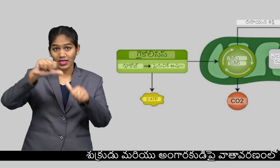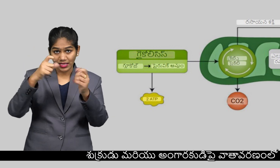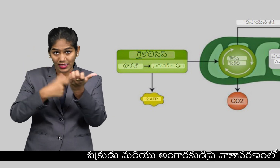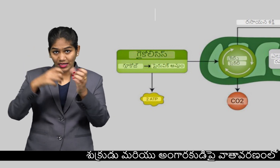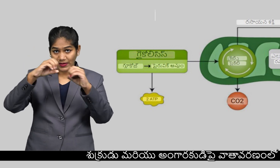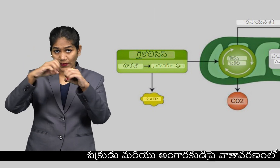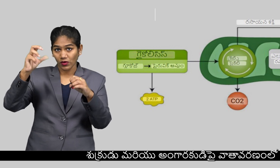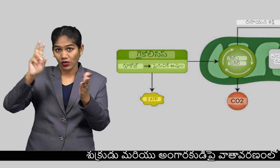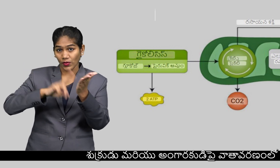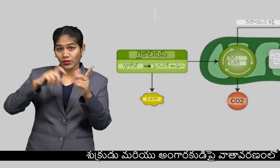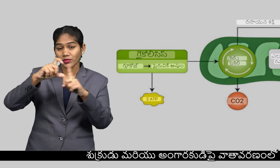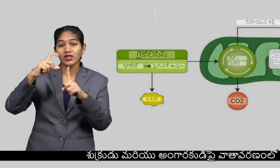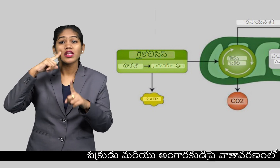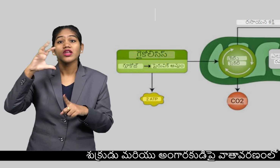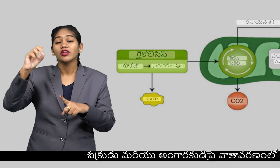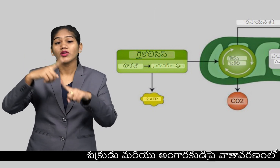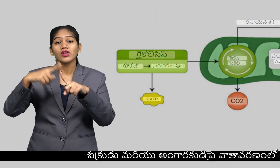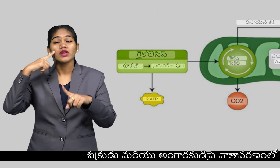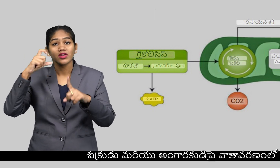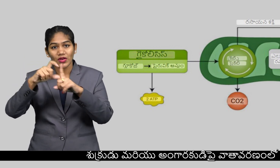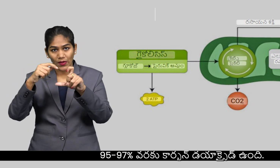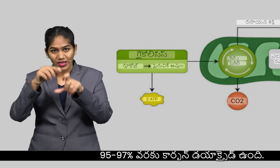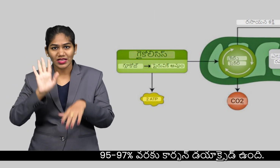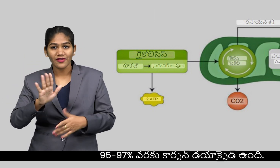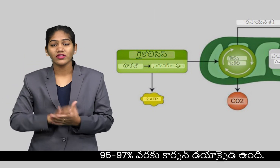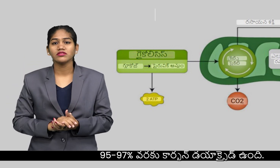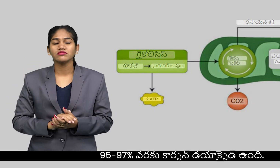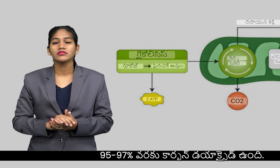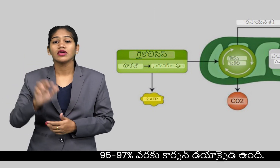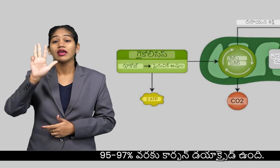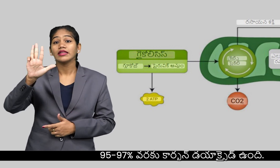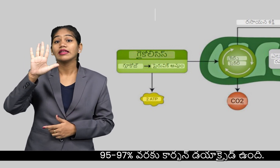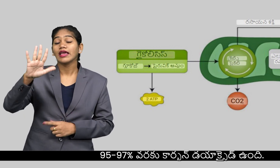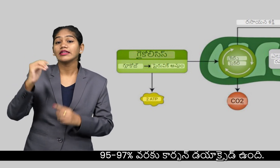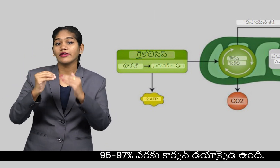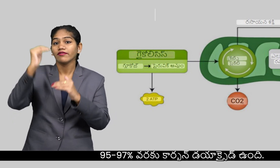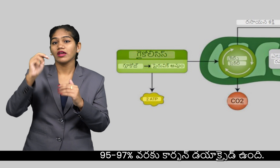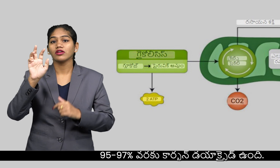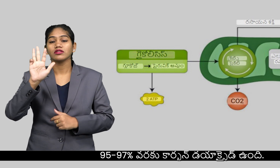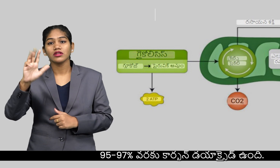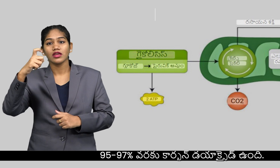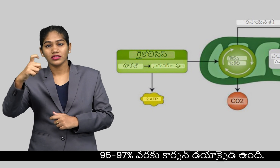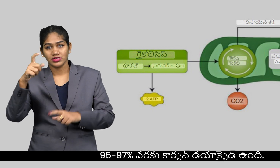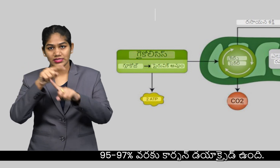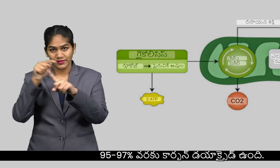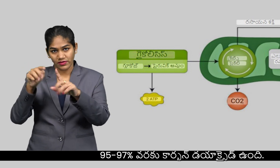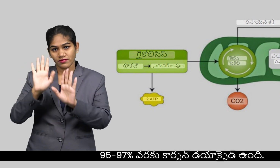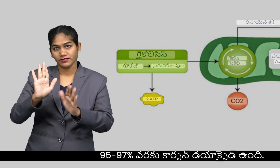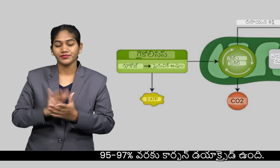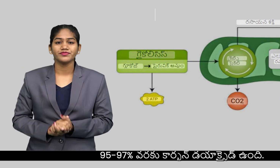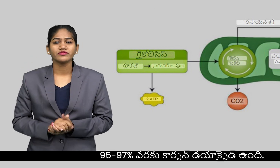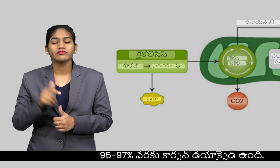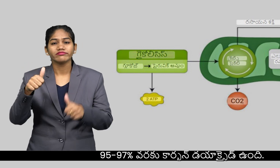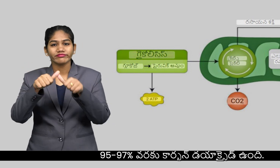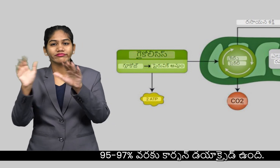శుక్రుడు మరియు అంగారకుడిపై వాతావరణంలో 95 నుండి 97% వరకు కార్బన్ డయాక్సైడ్